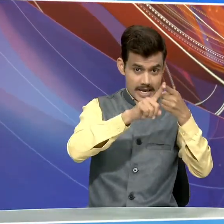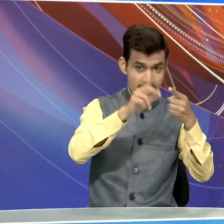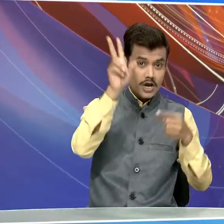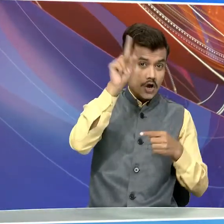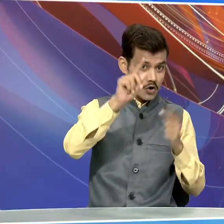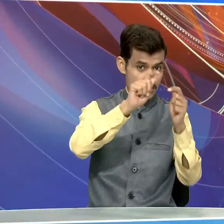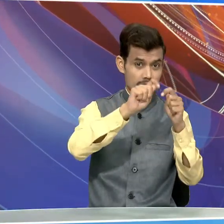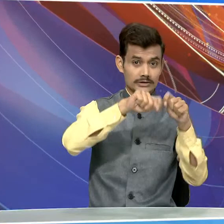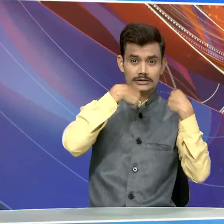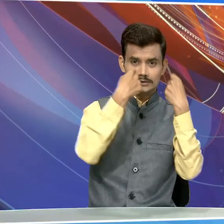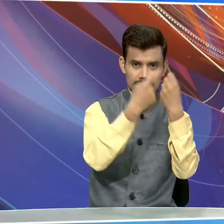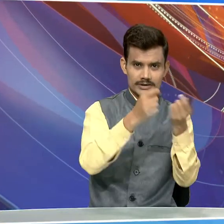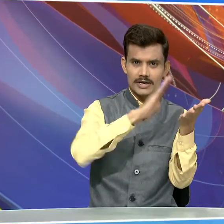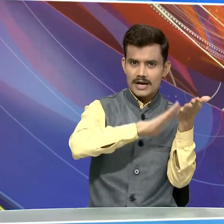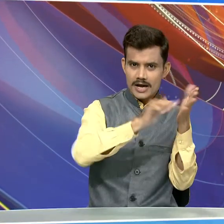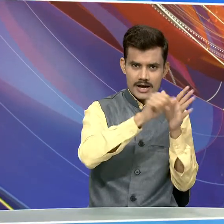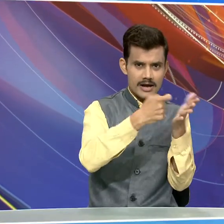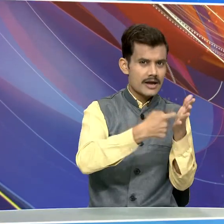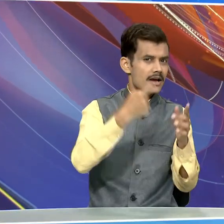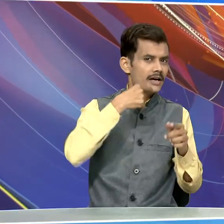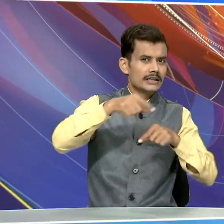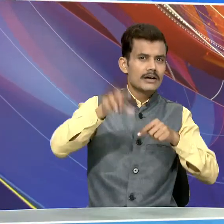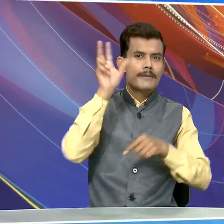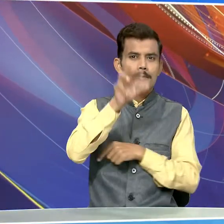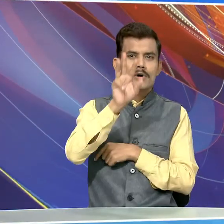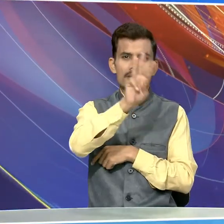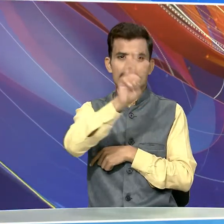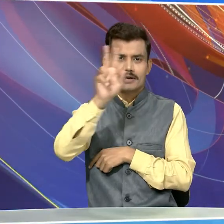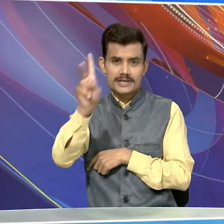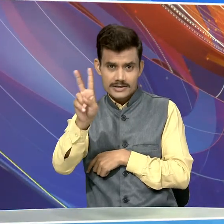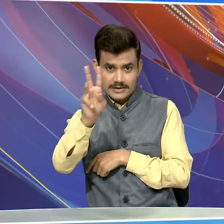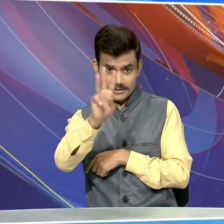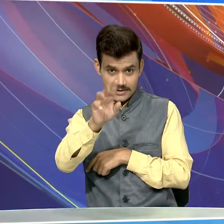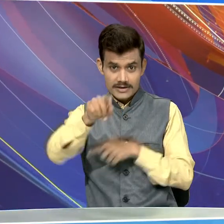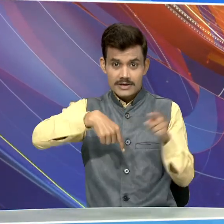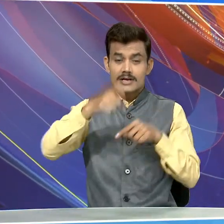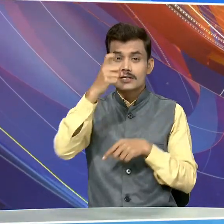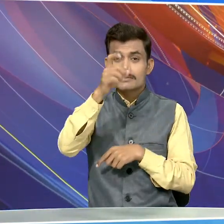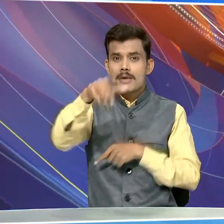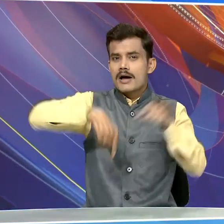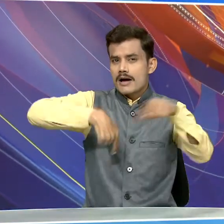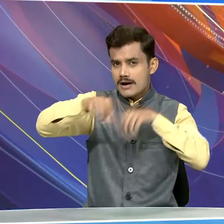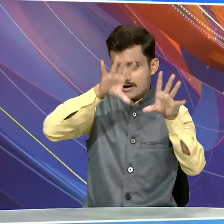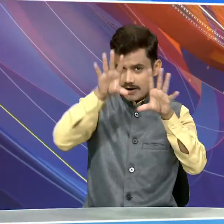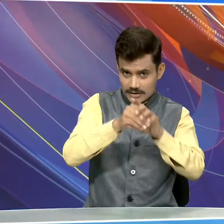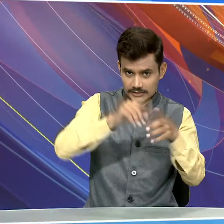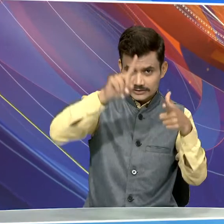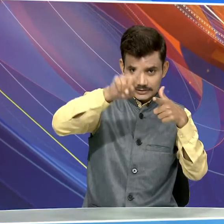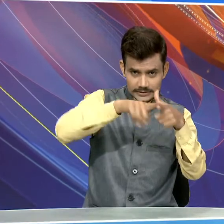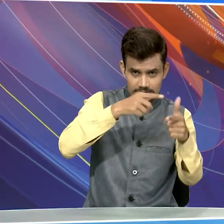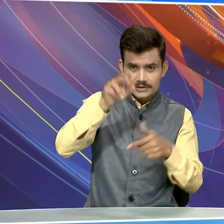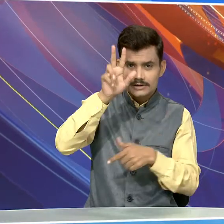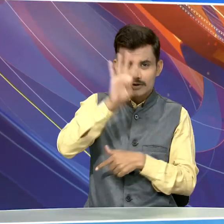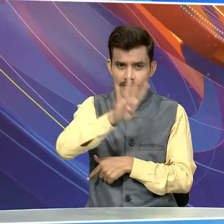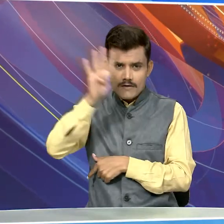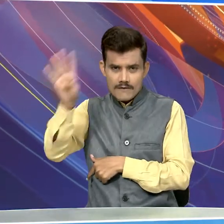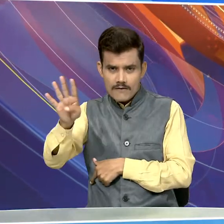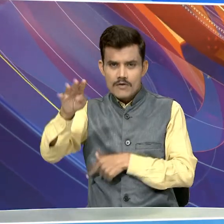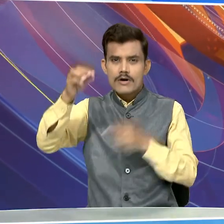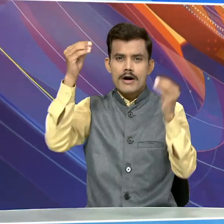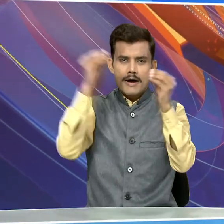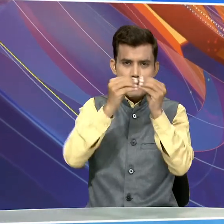दूसरी पारी में हैरी ब्रुक ने 93 गेंदों पर 75 रन बनाए। वहीं जैक क्राउली ने 44 और बेन डकेट